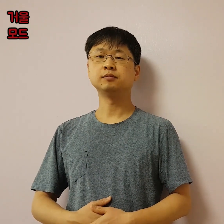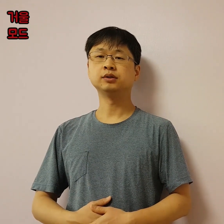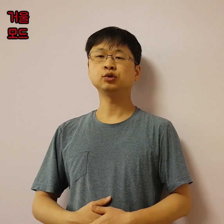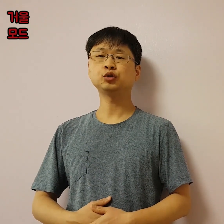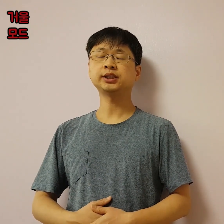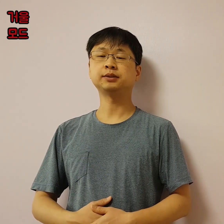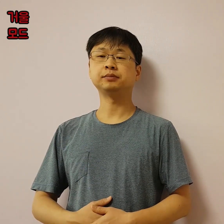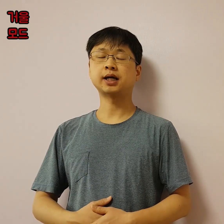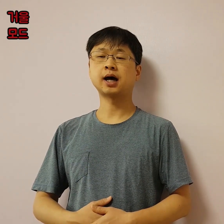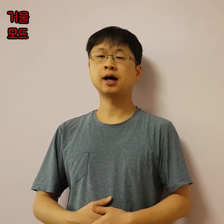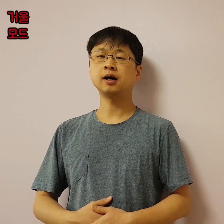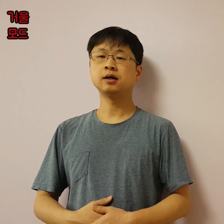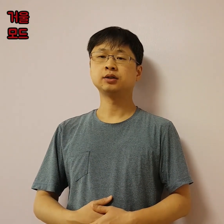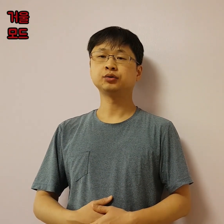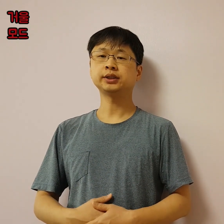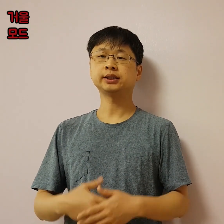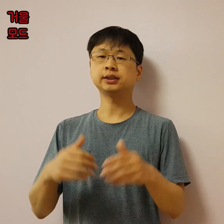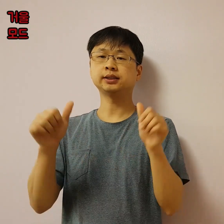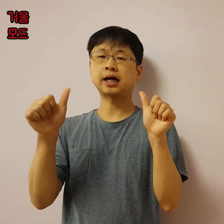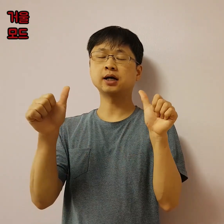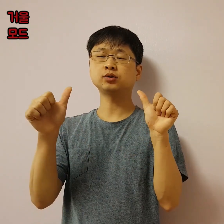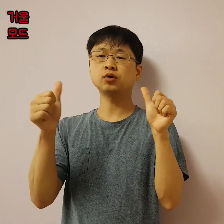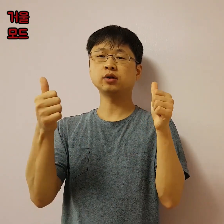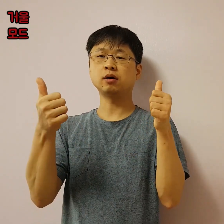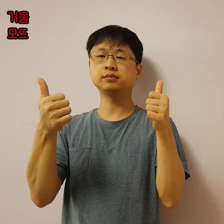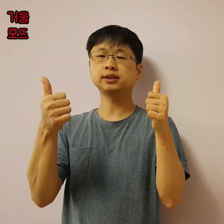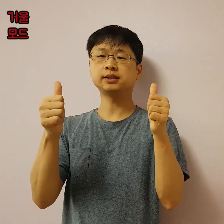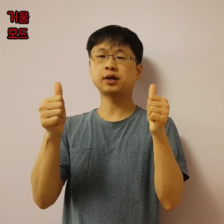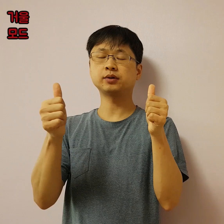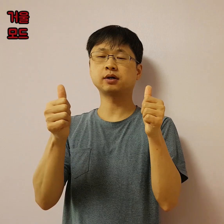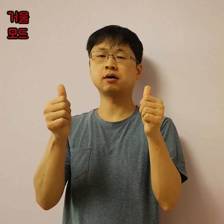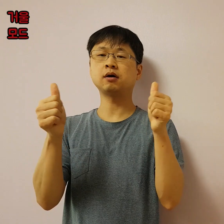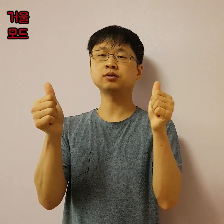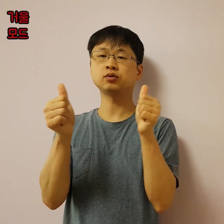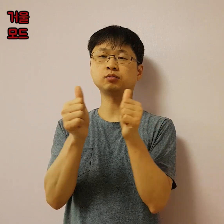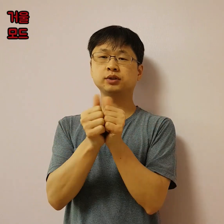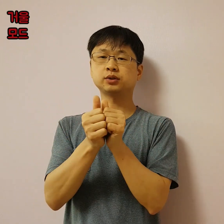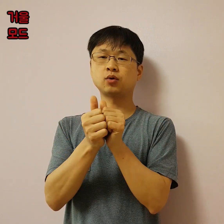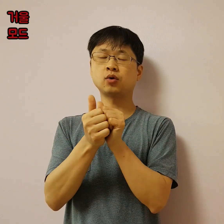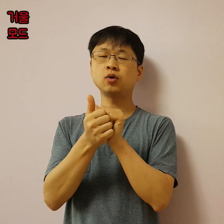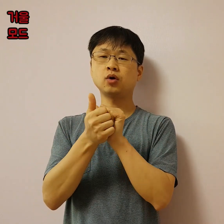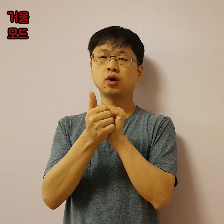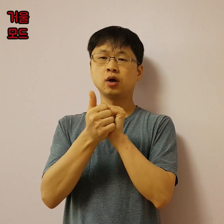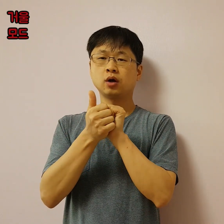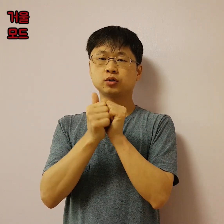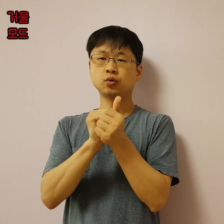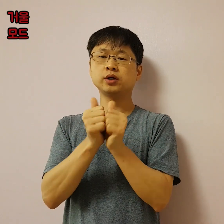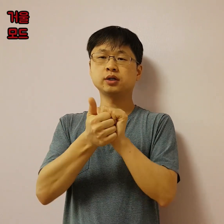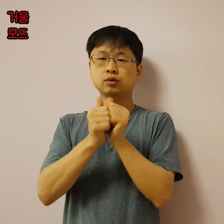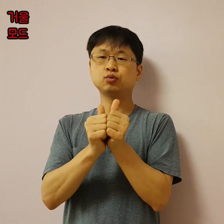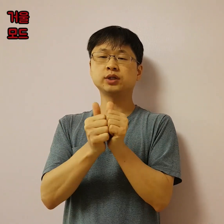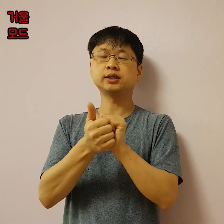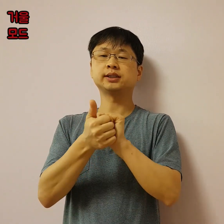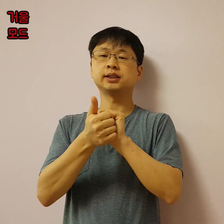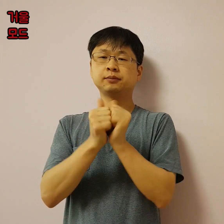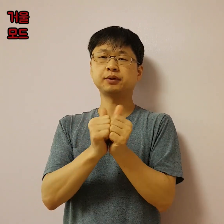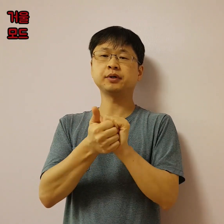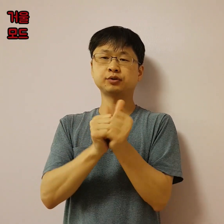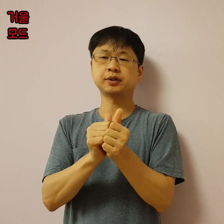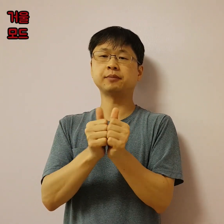다음은 주식입니다. 주식은 양손 엄지를 세워서 손을 붙이고 종이를 구기듯이 비벼주면